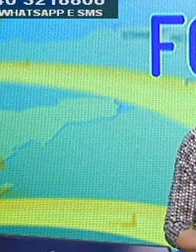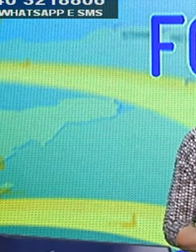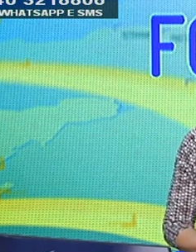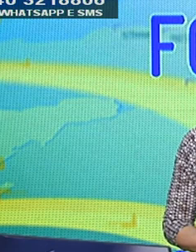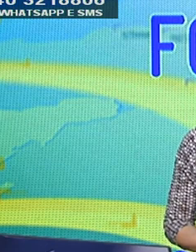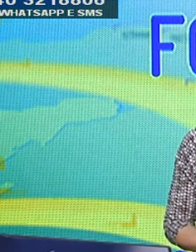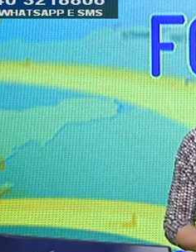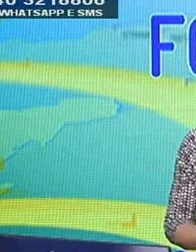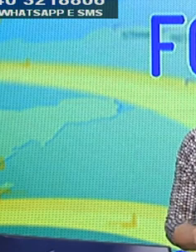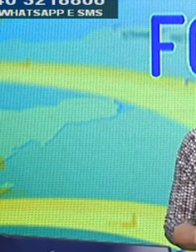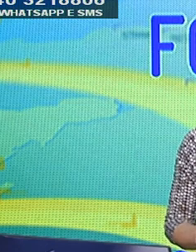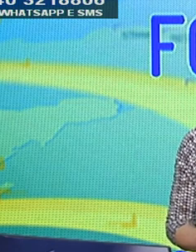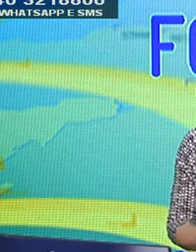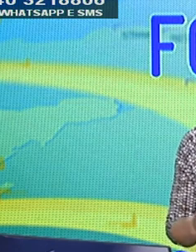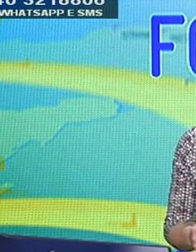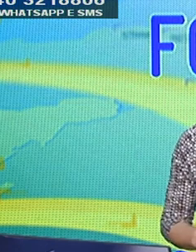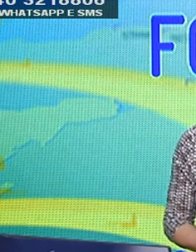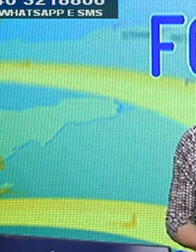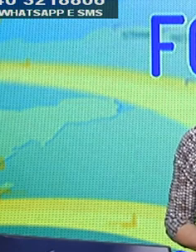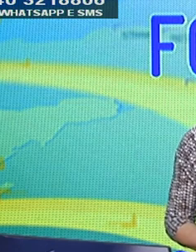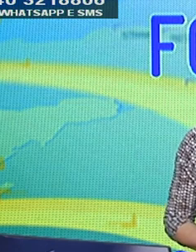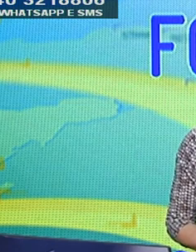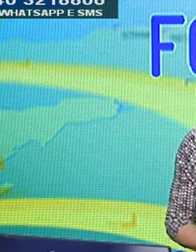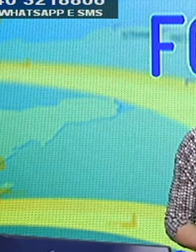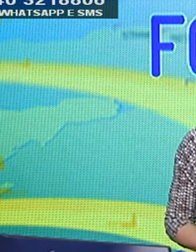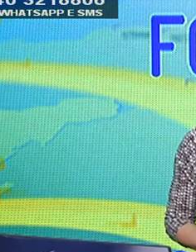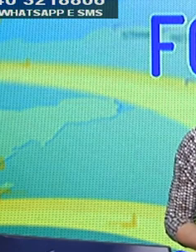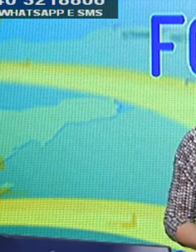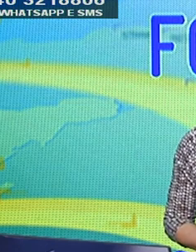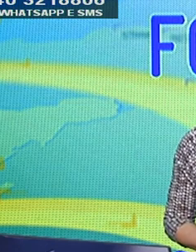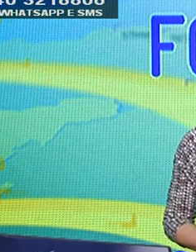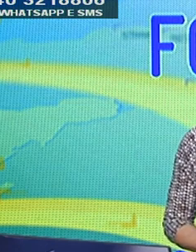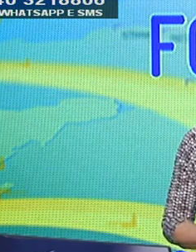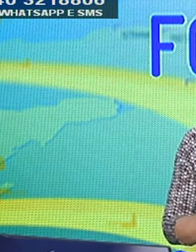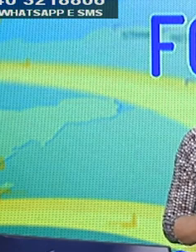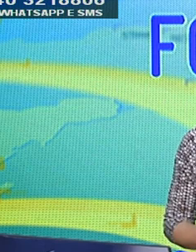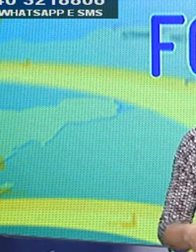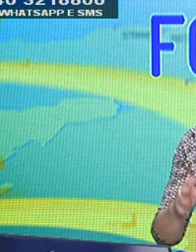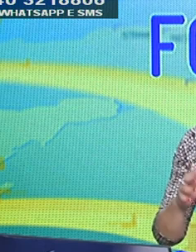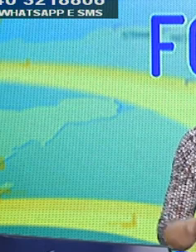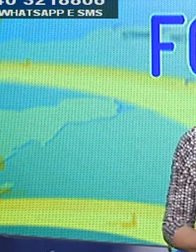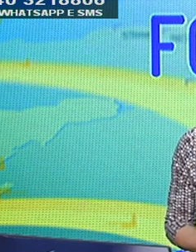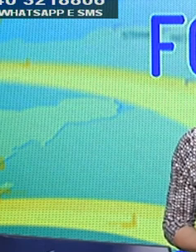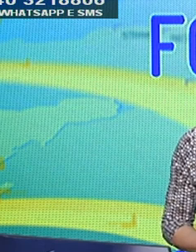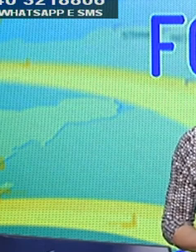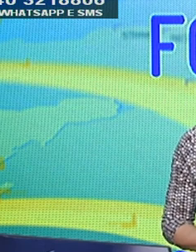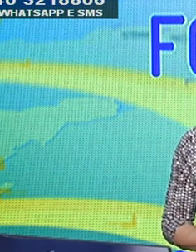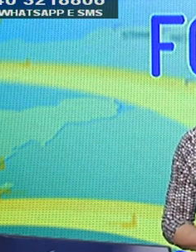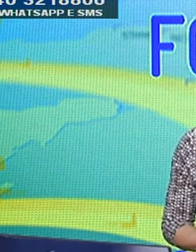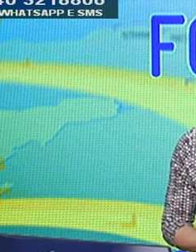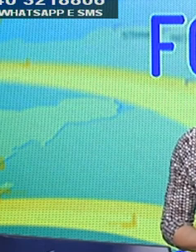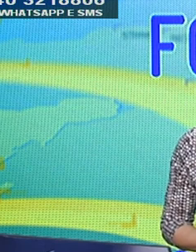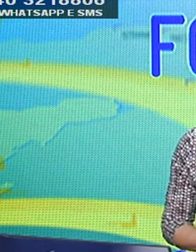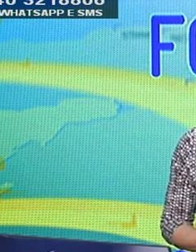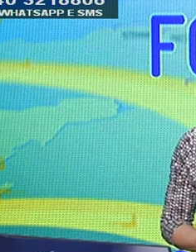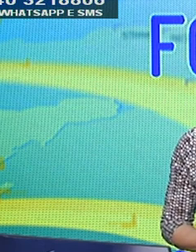restano invariati per mantenersi in forma e poi invece, come sempre, alle 18 ci spostiamo tutti idealmente alla